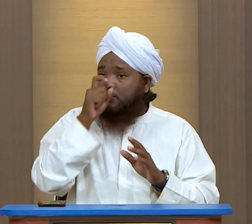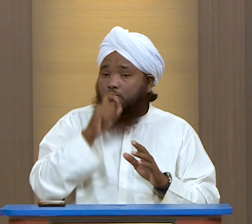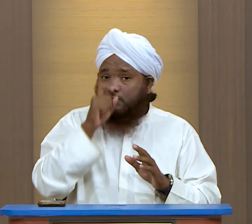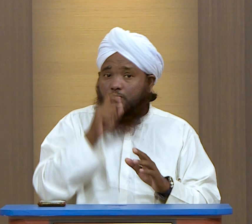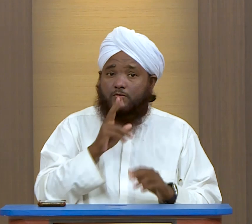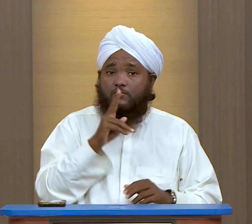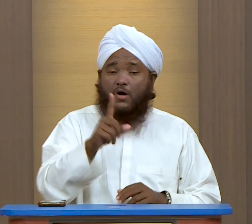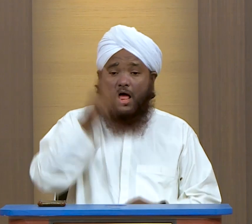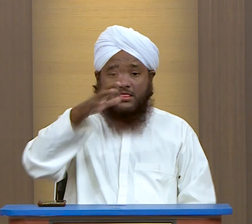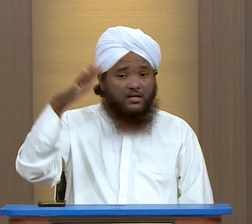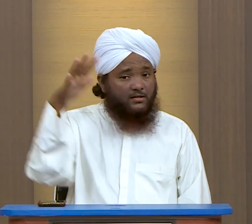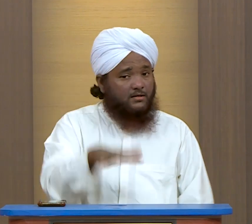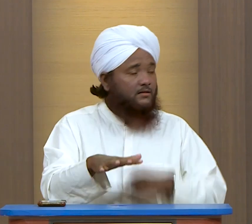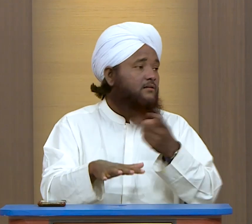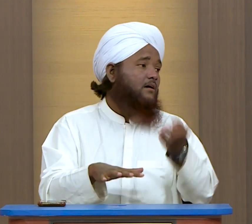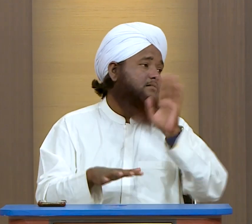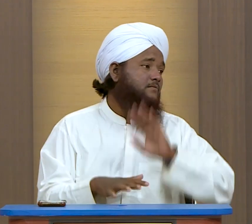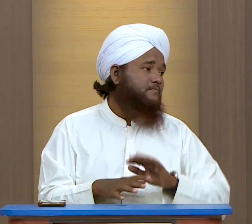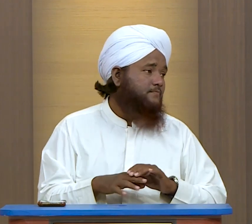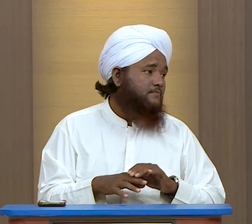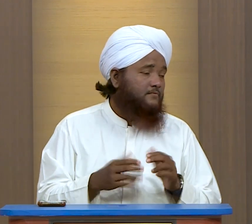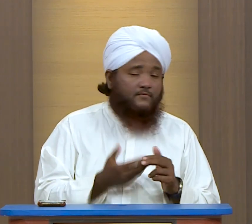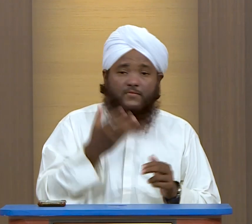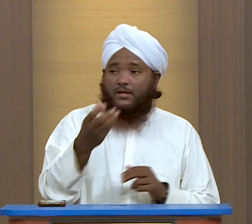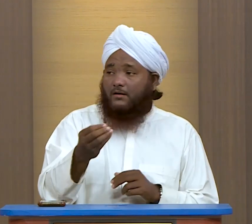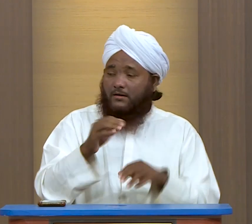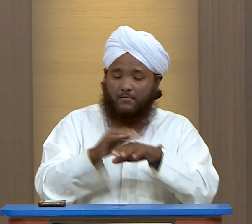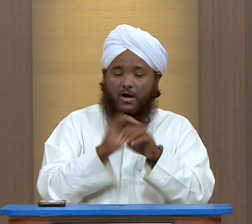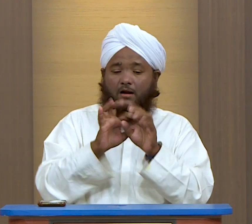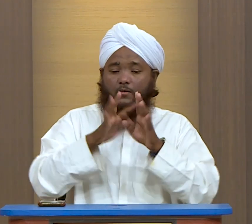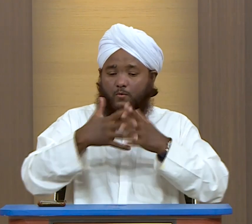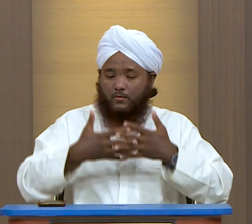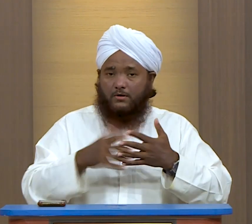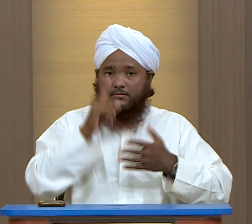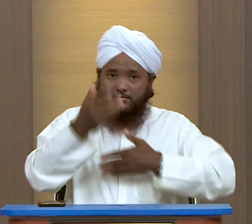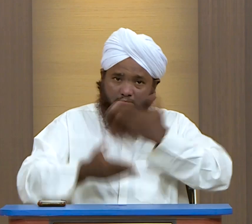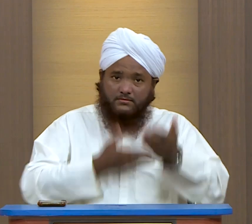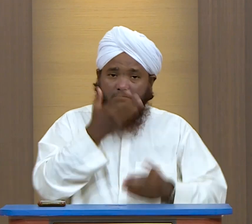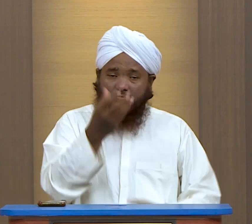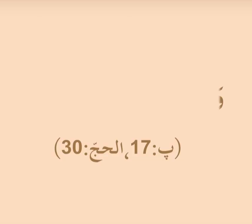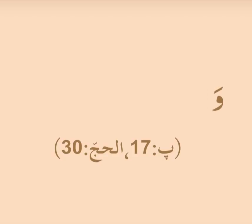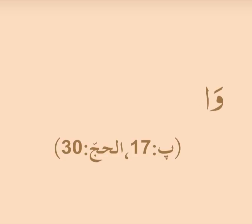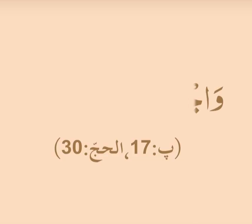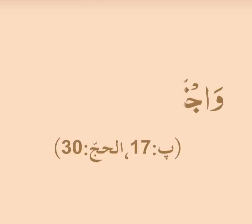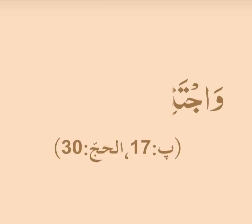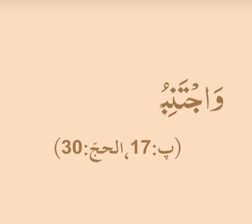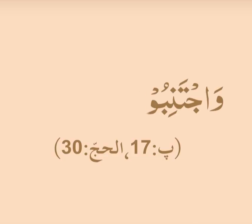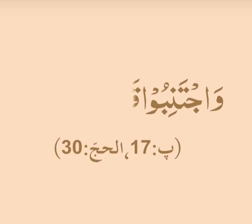پر خدا کی لعنت بھی ہے۔ پارہ 17 سورہ حج آیت نمبر 30 میں ارشاد ہوتا ہے، وَاجْتَنِبُوا